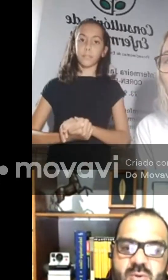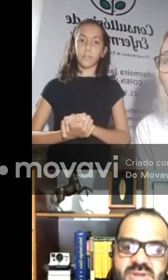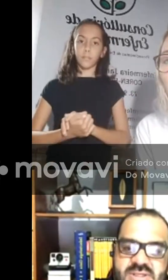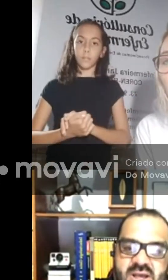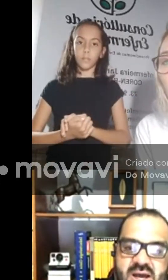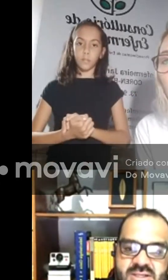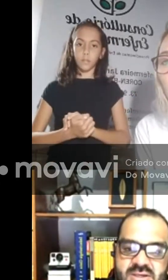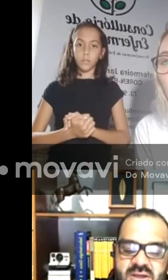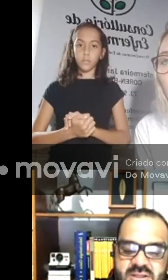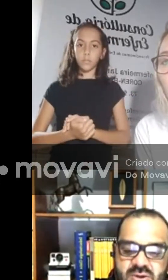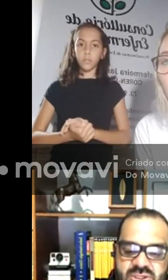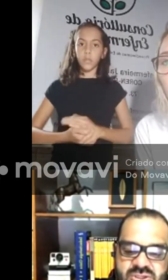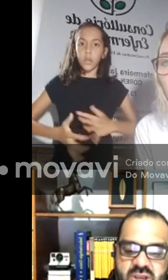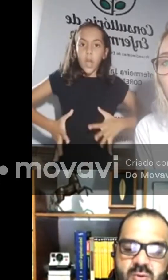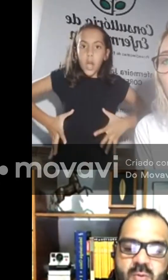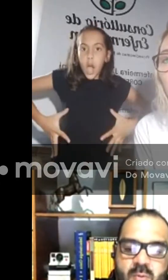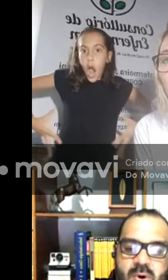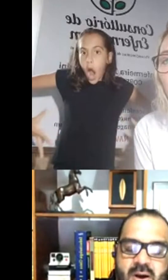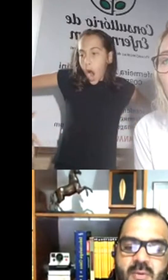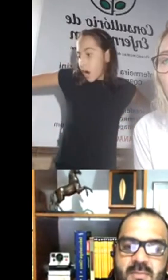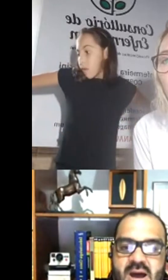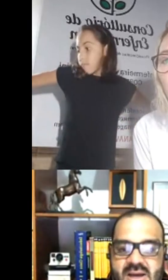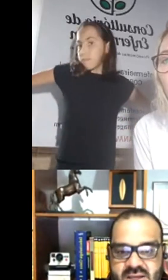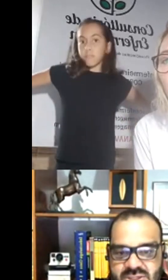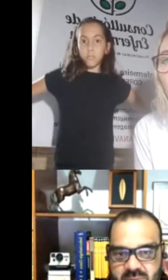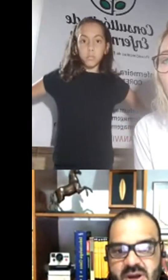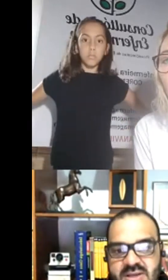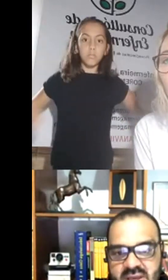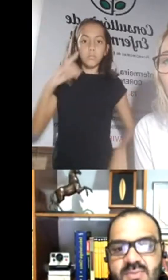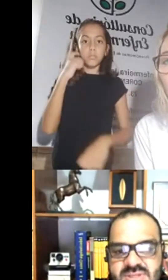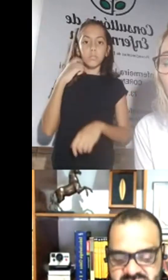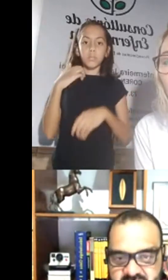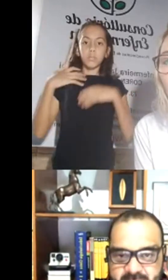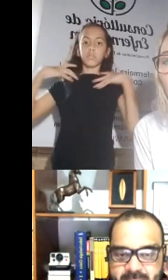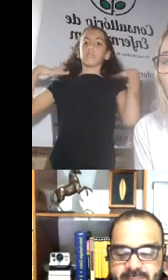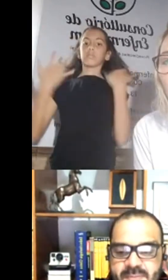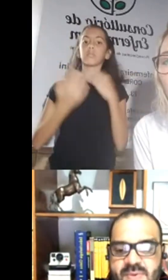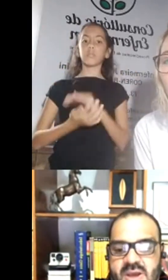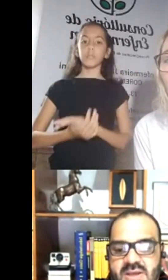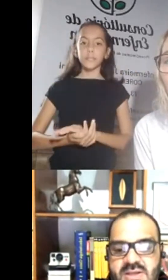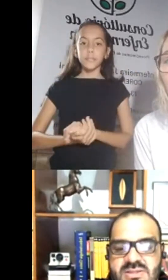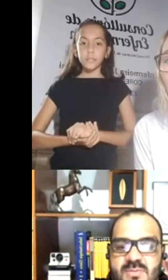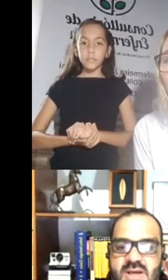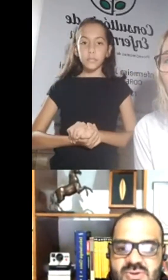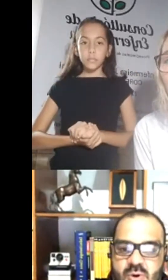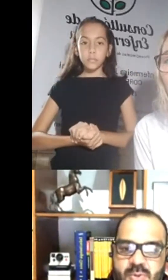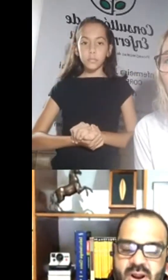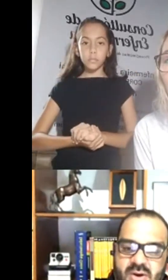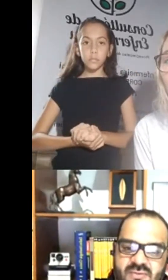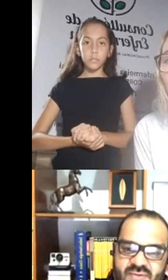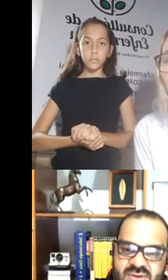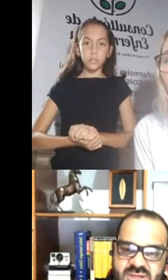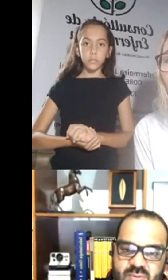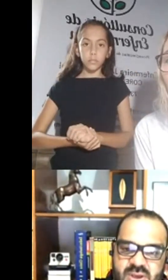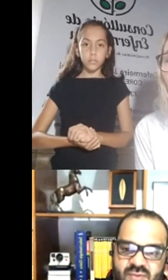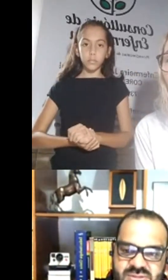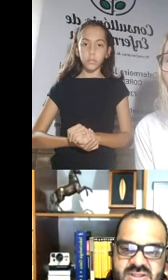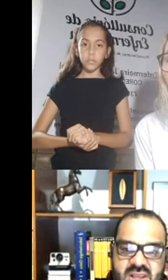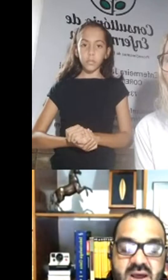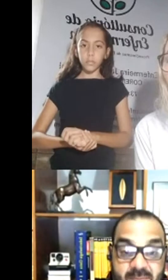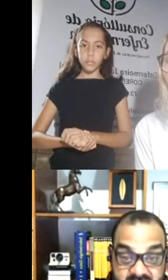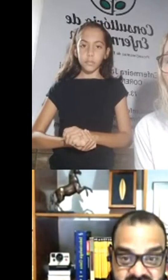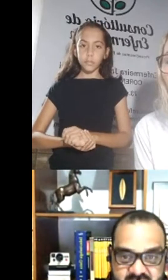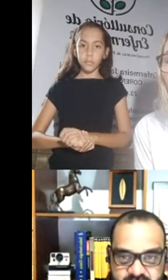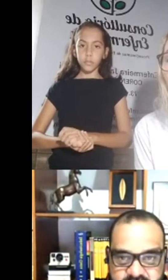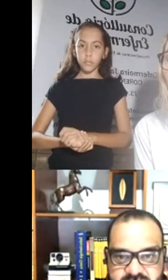Isso é obesidade. Então, a gente tem uma marca que chama IMC, né? Índice de Massa Corporal, que vai fazer com que você